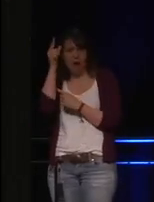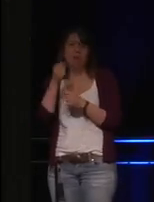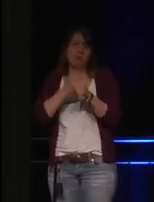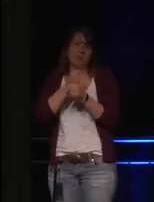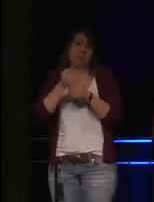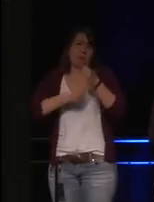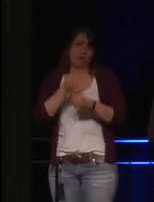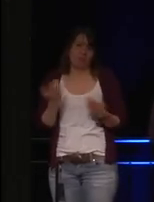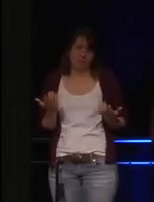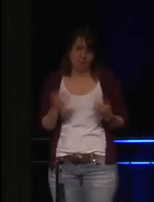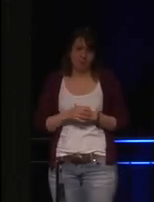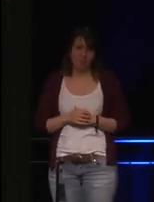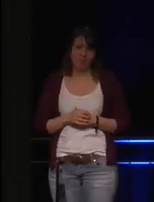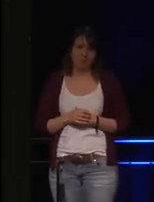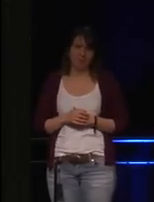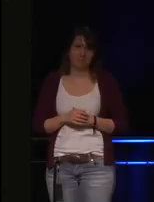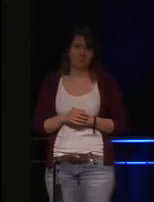La cafetera inteligente.